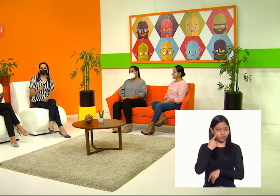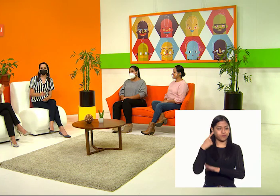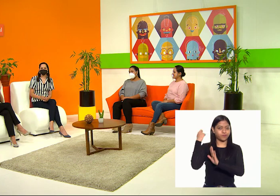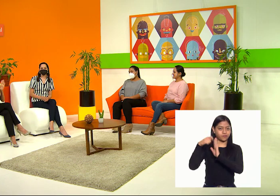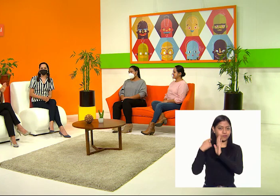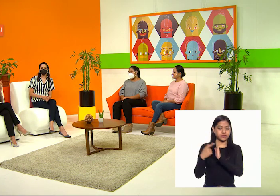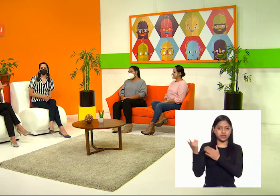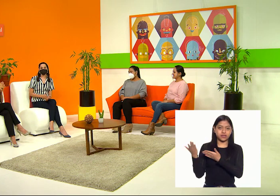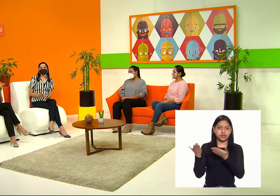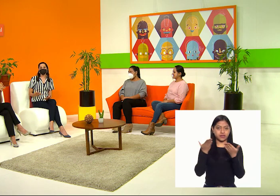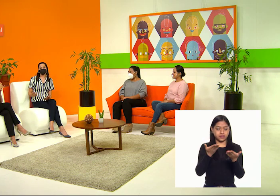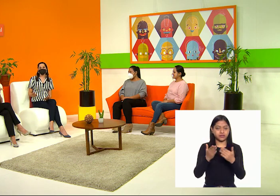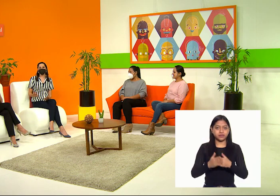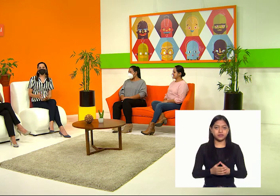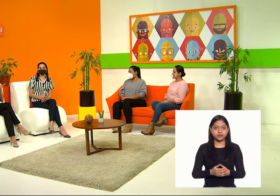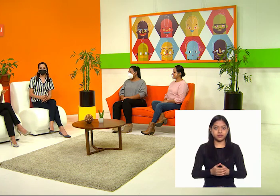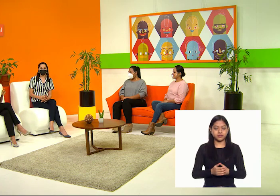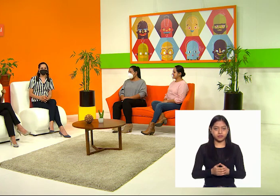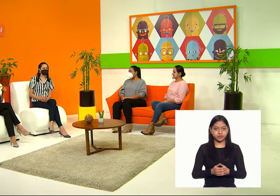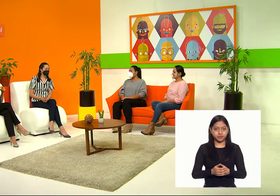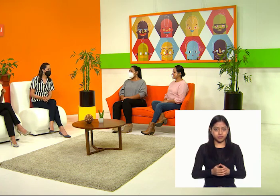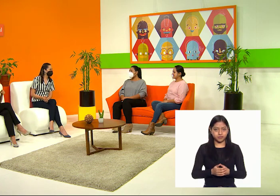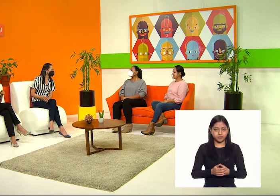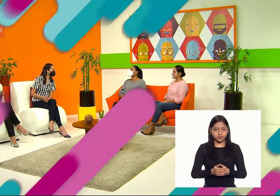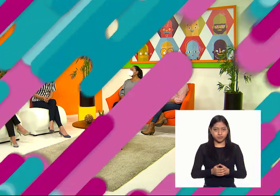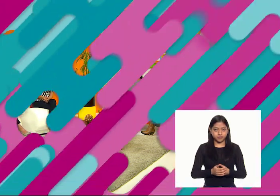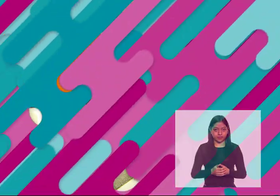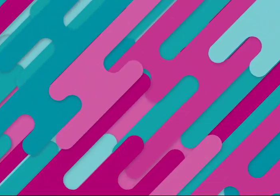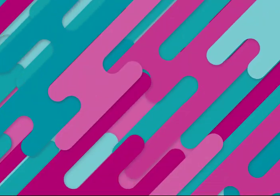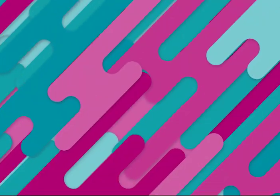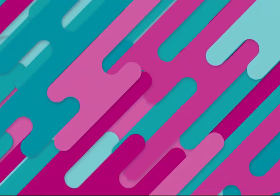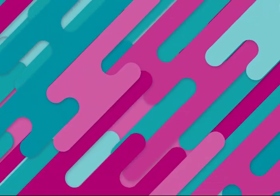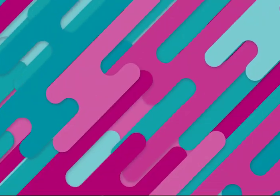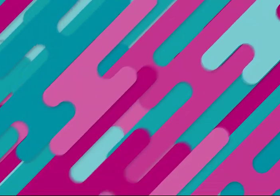video que nos comparten de UNCAM de Morelos. ¿Les parece si vamos?